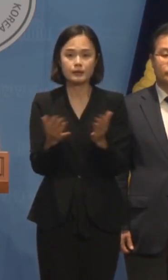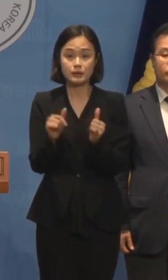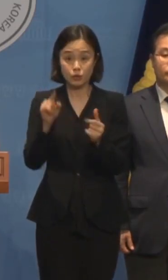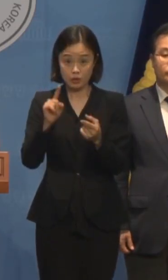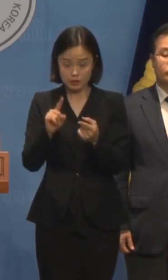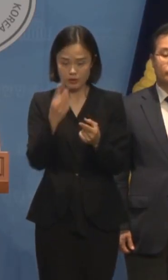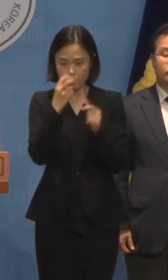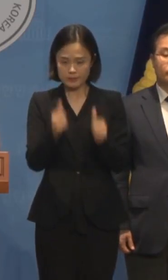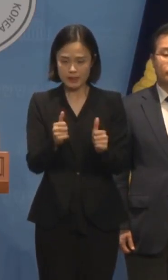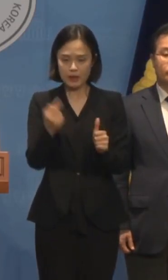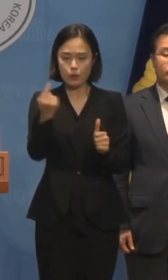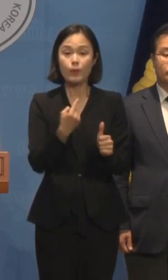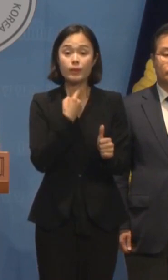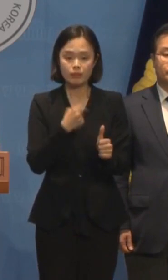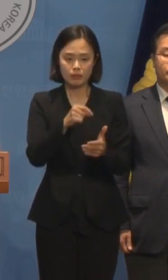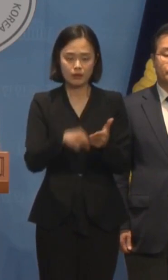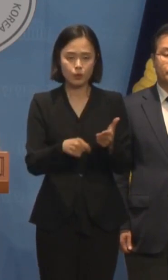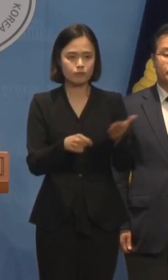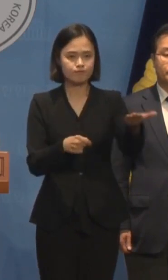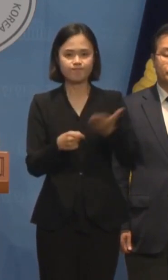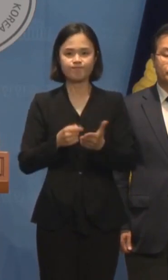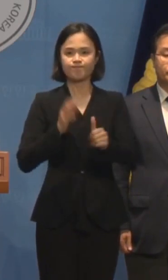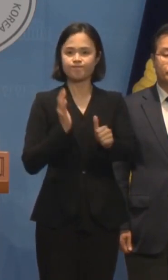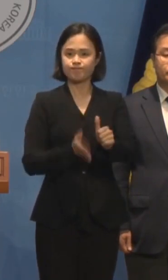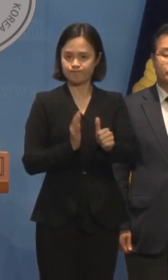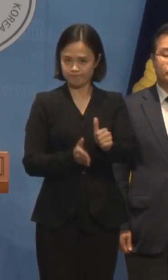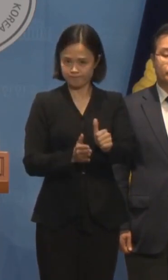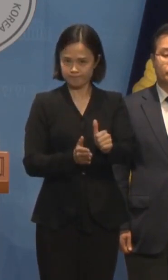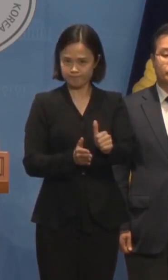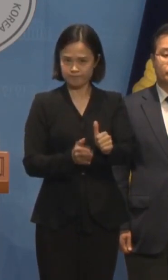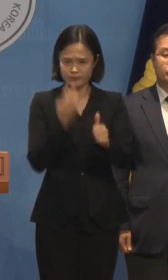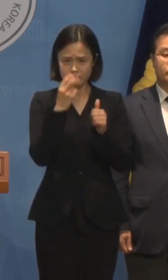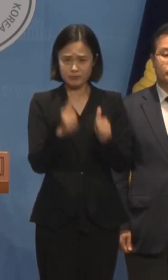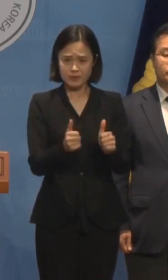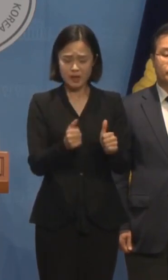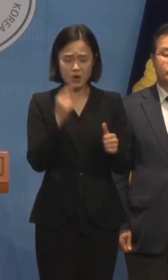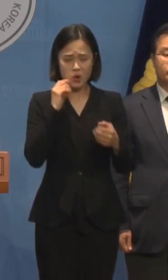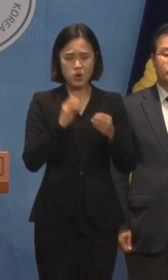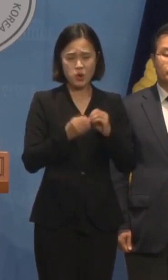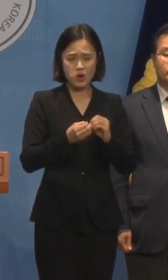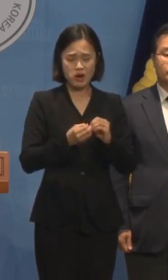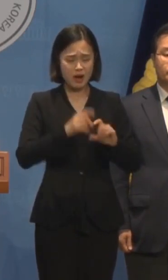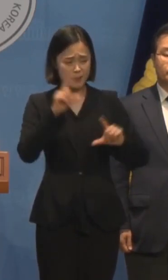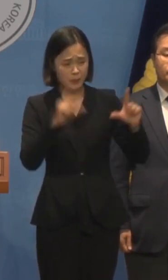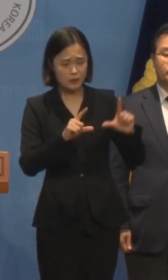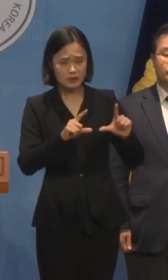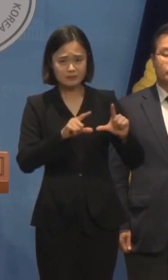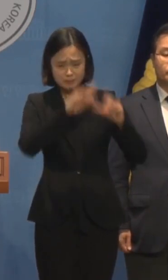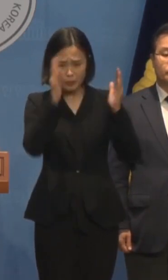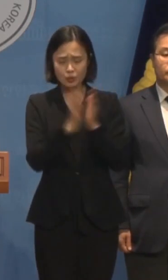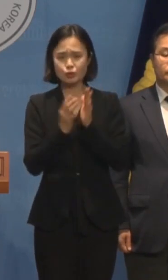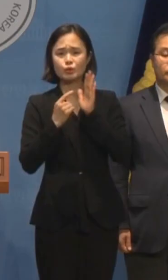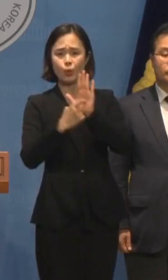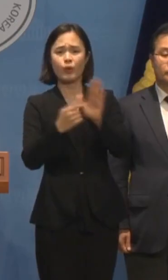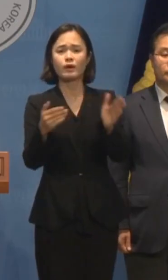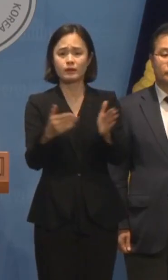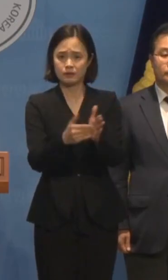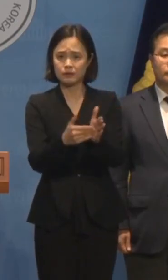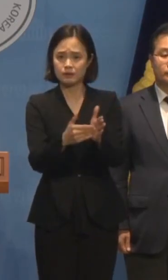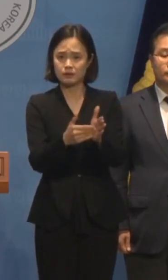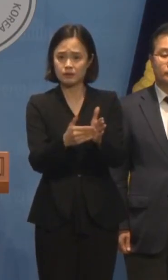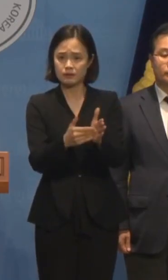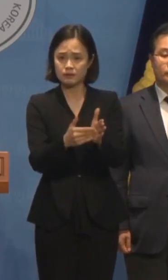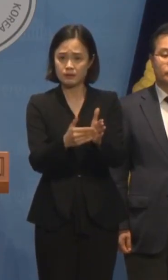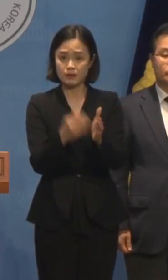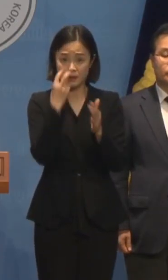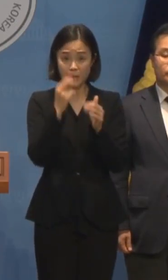바랍니다. 검찰의 추악한 민낯이 온 천하에 드러났습니다. 검사가 검사실에 공범들을 모아놓고